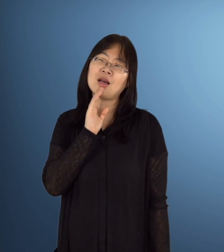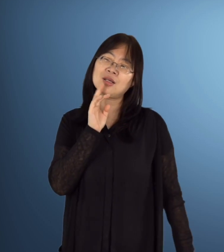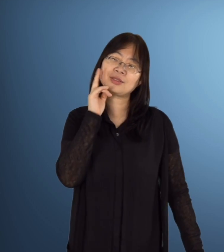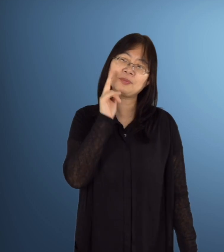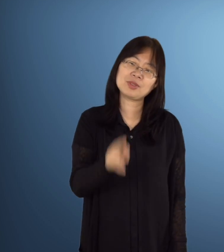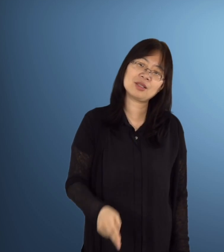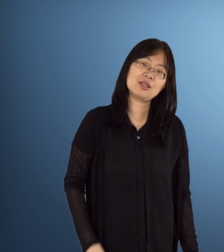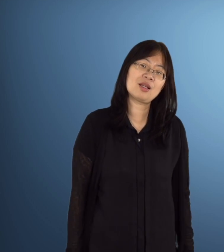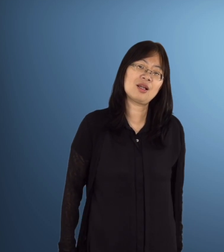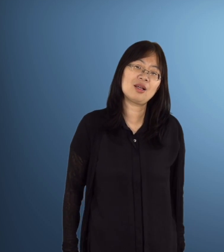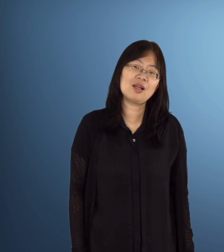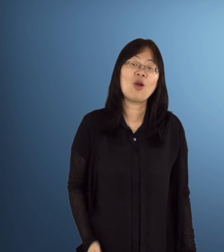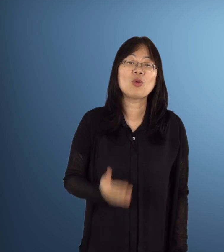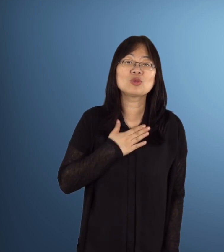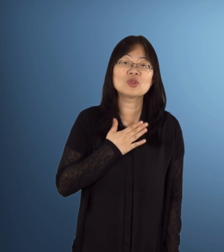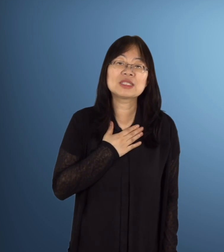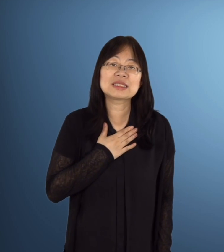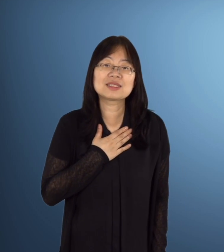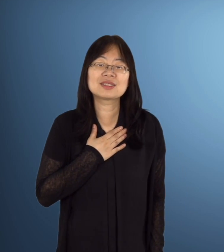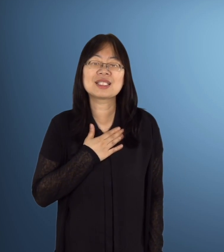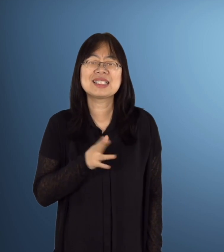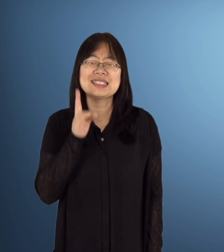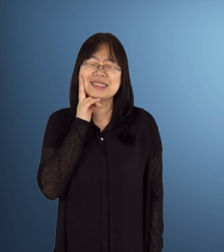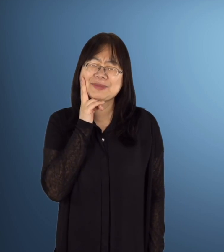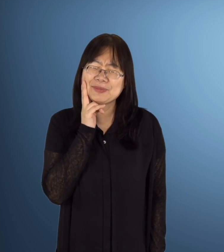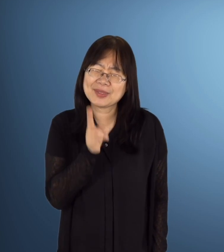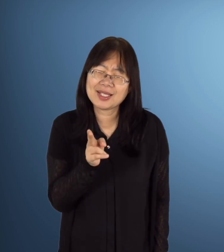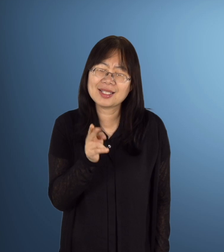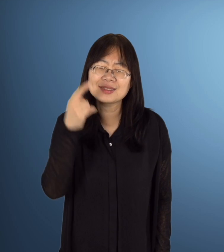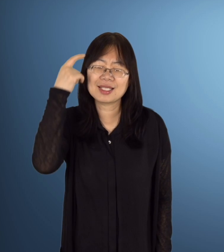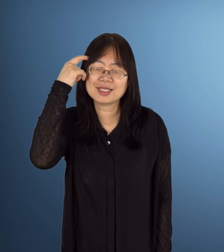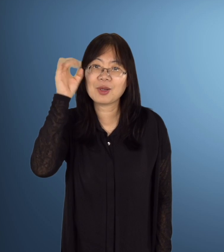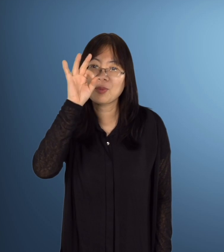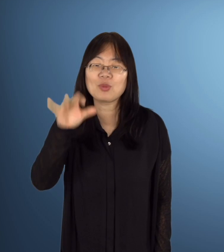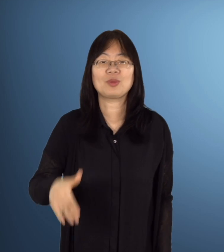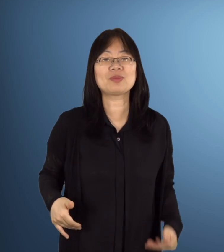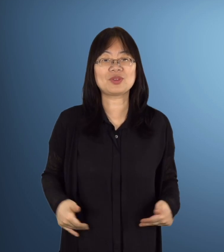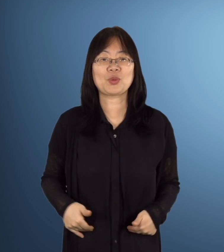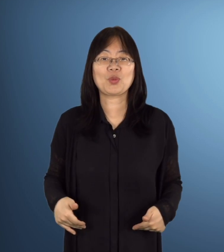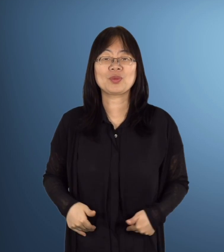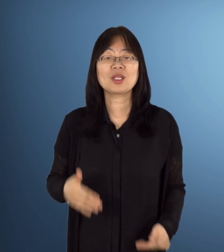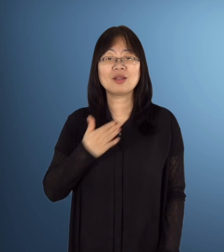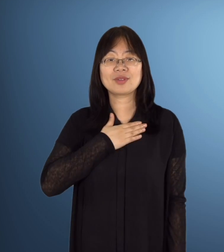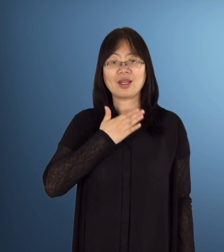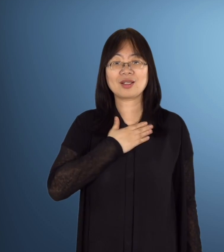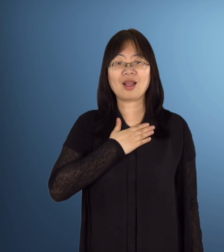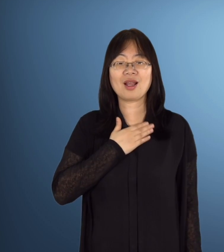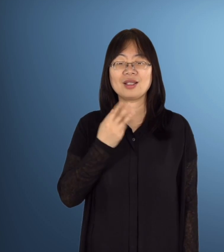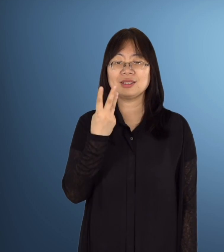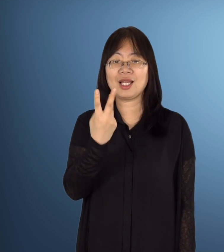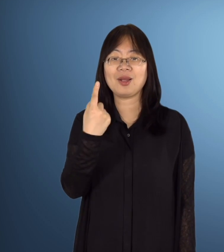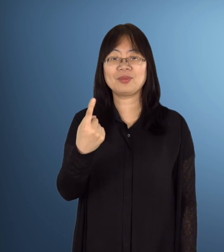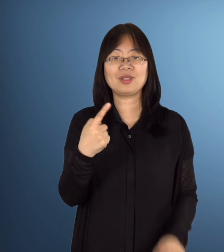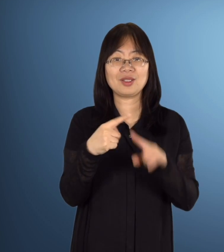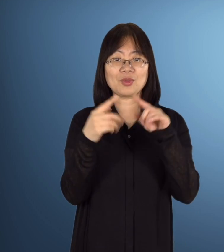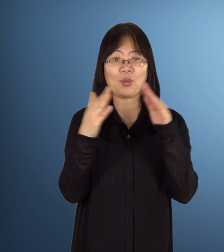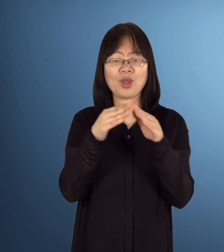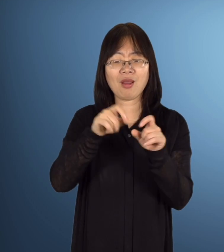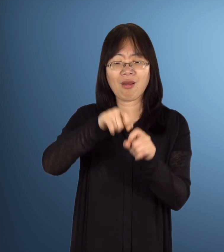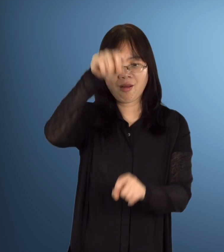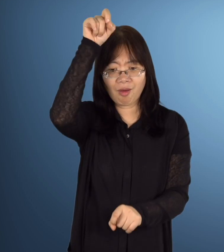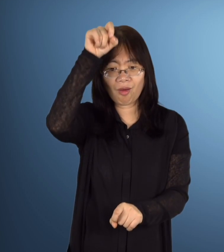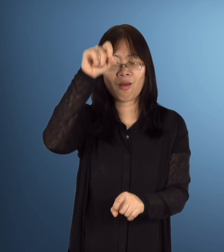거죠. 우리는 심각해져야 돼요. 내가 이거 3일교회